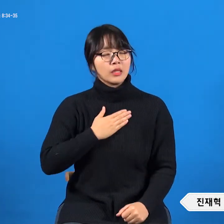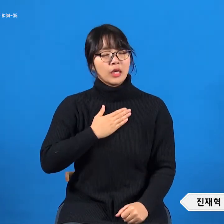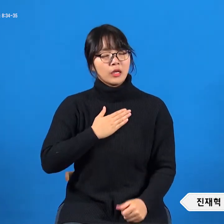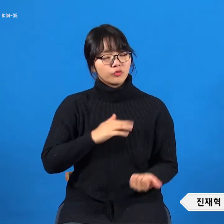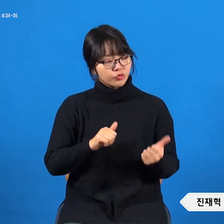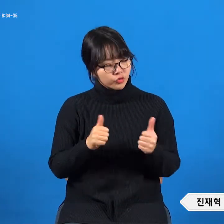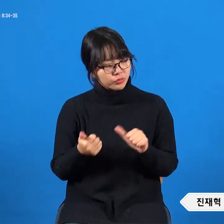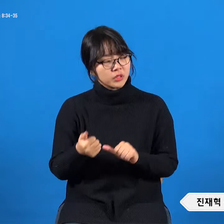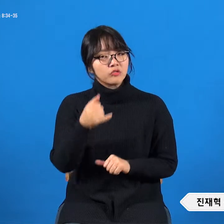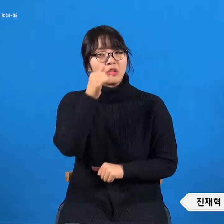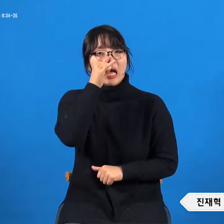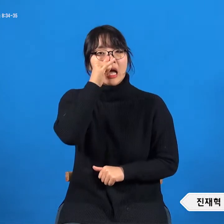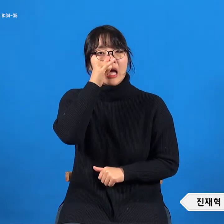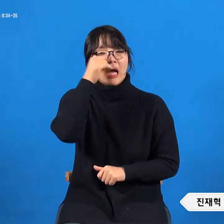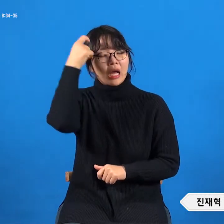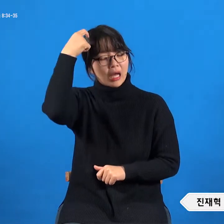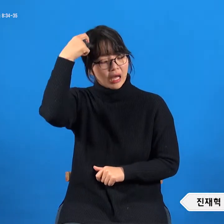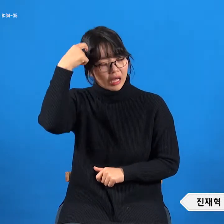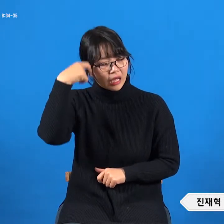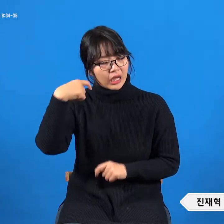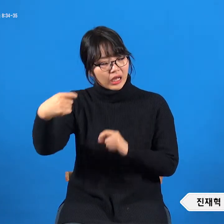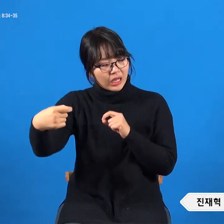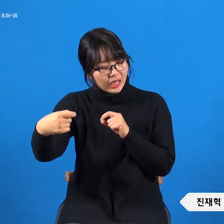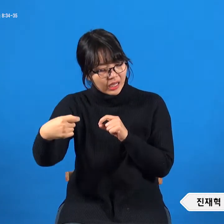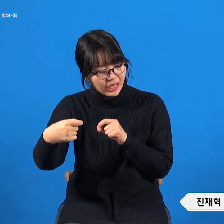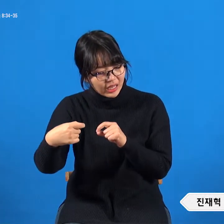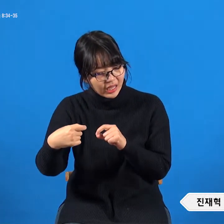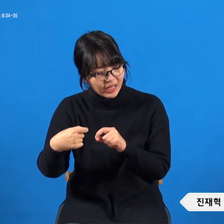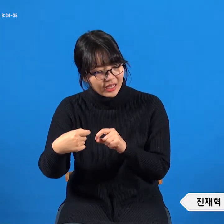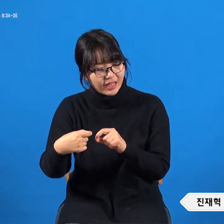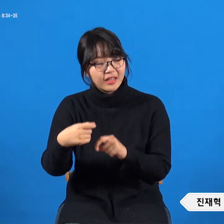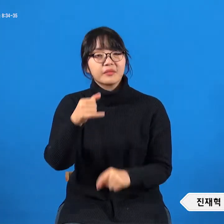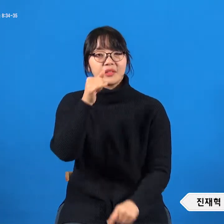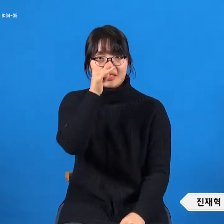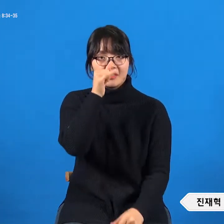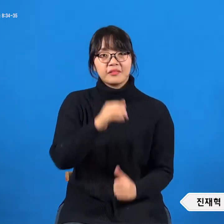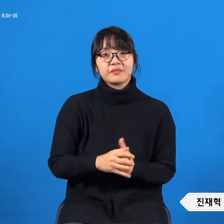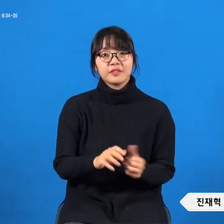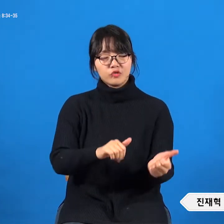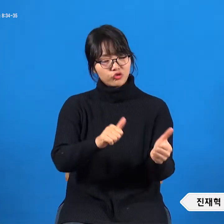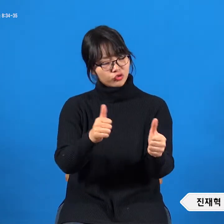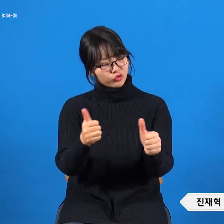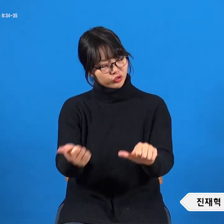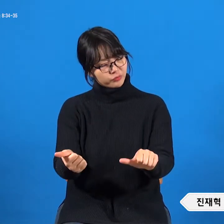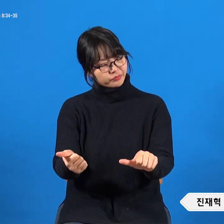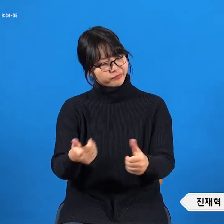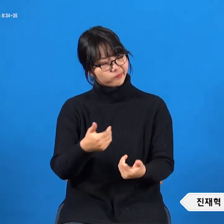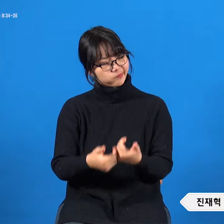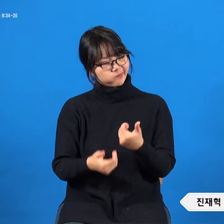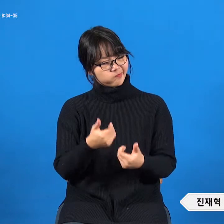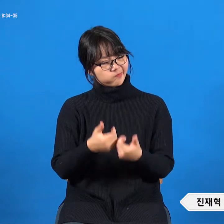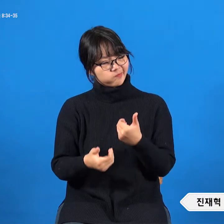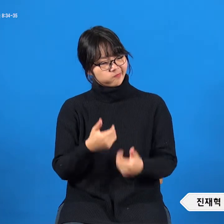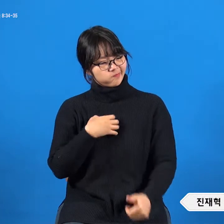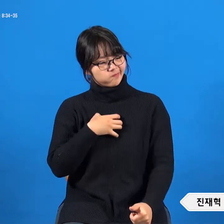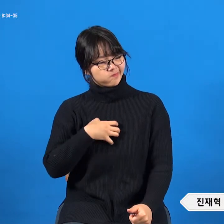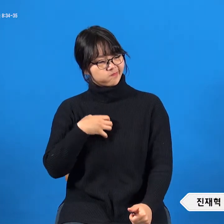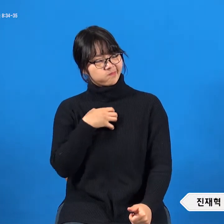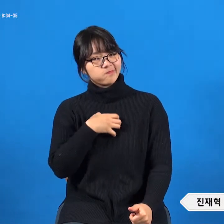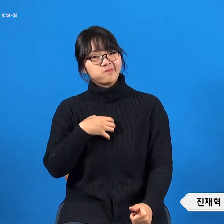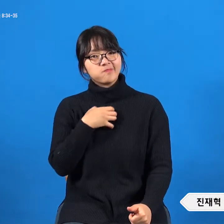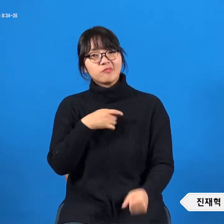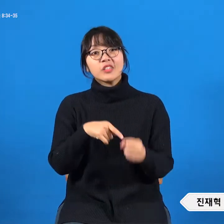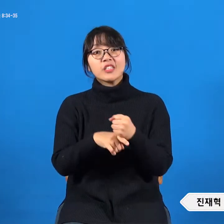가까이에 느끼고 있습니다. 이 죽음이 그렇도록 우리에게 두려움이 되고 불편한 이유는